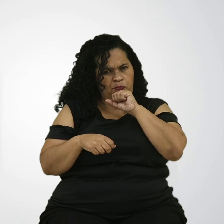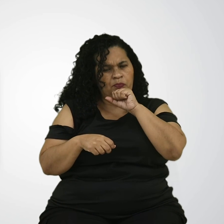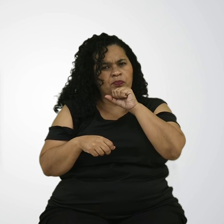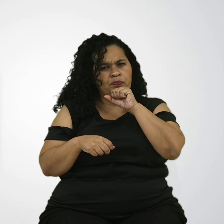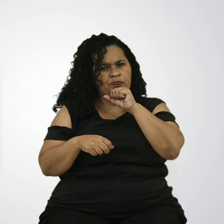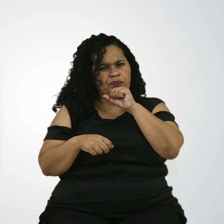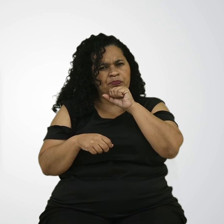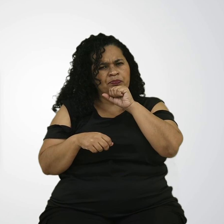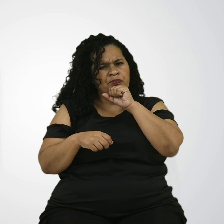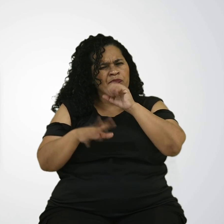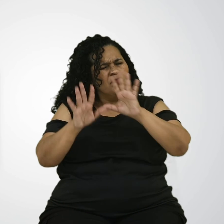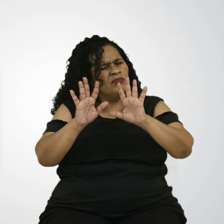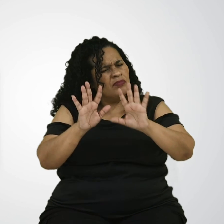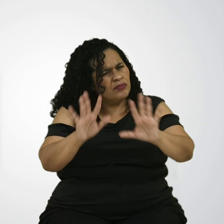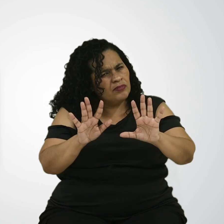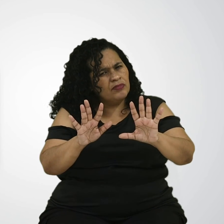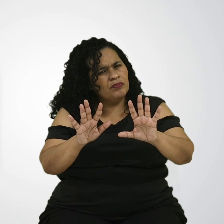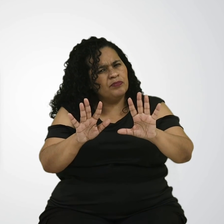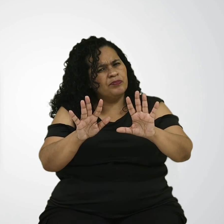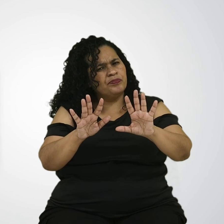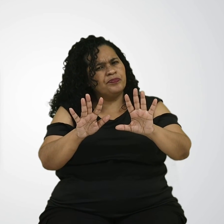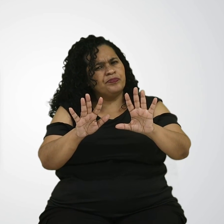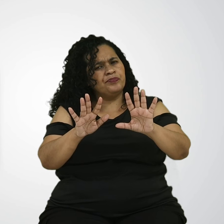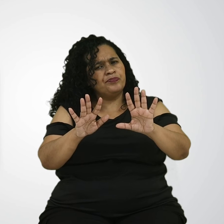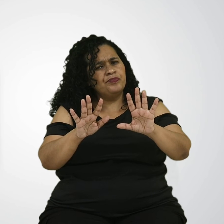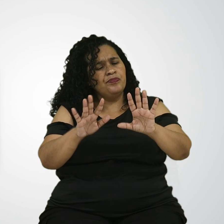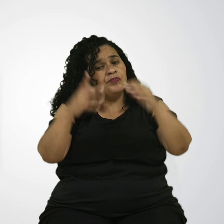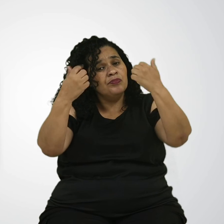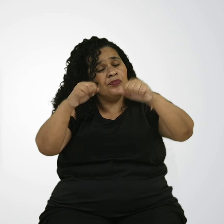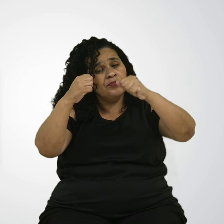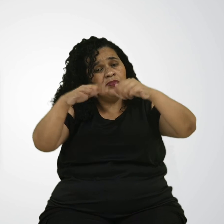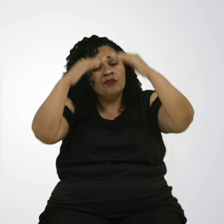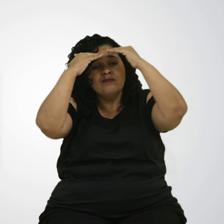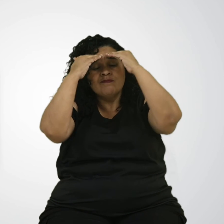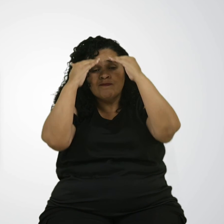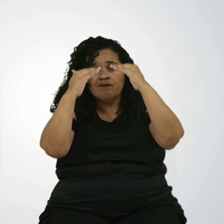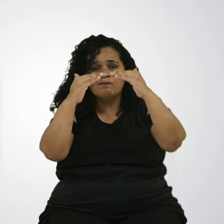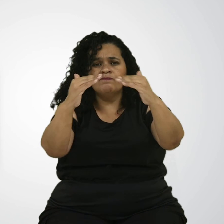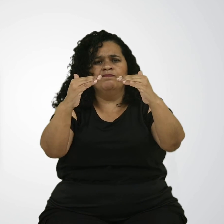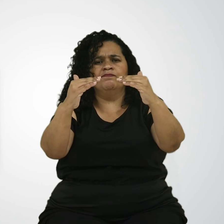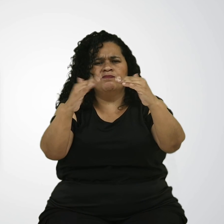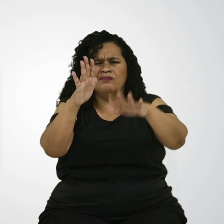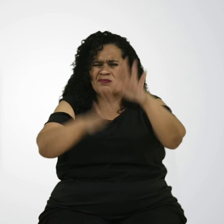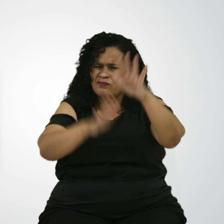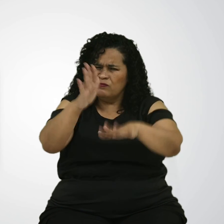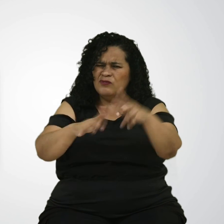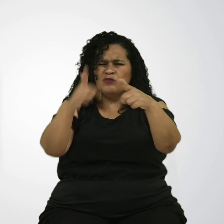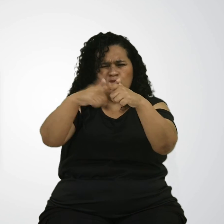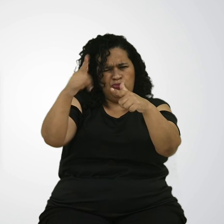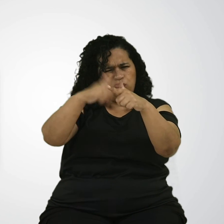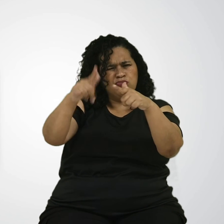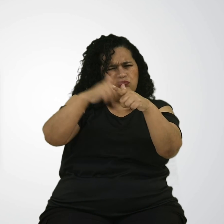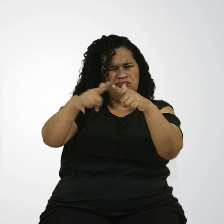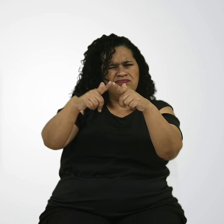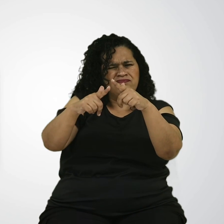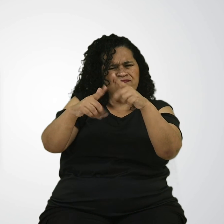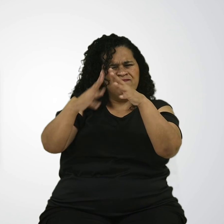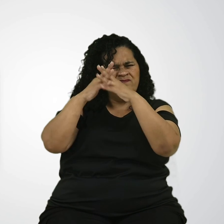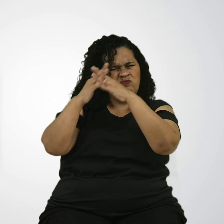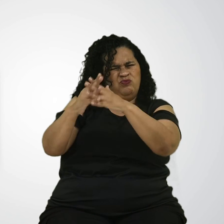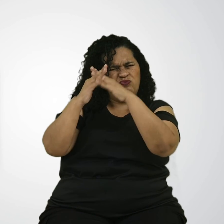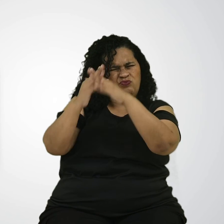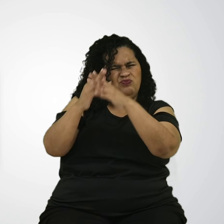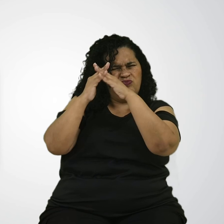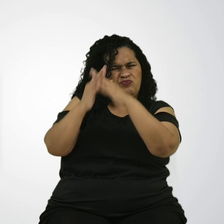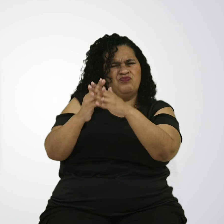já tenham feito mal a você. Eu quero desafiar você a ser obediente apesar dos conflitos, das dificuldades que você possa ter